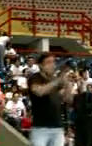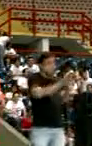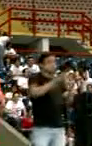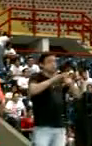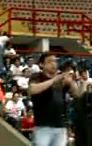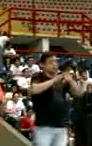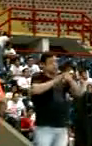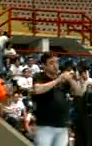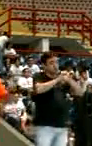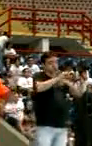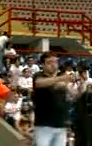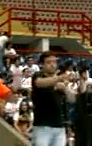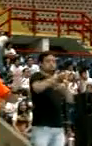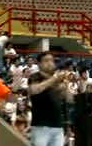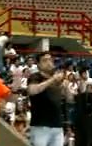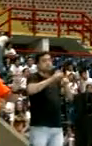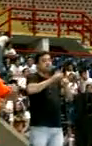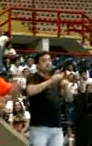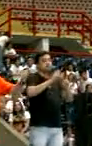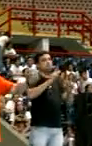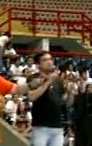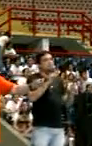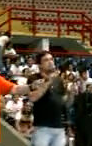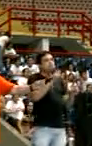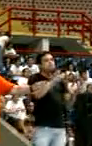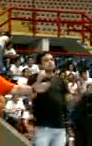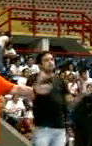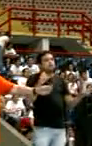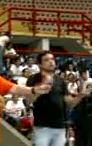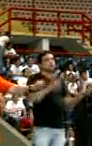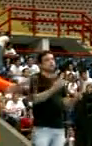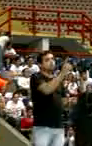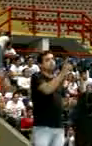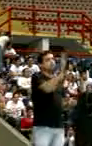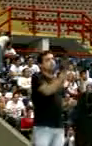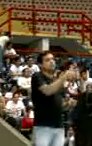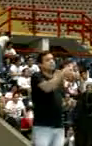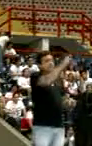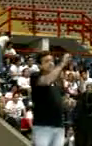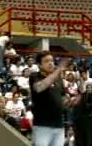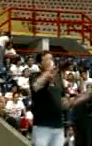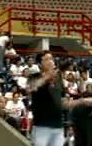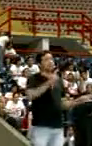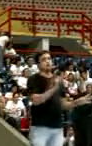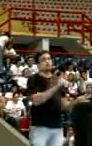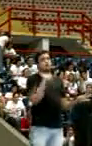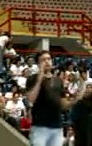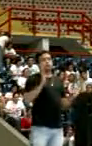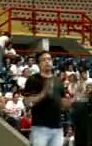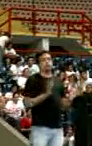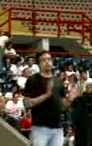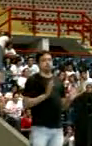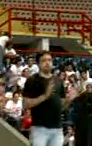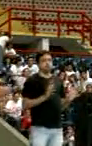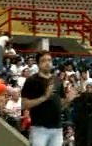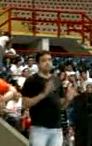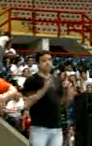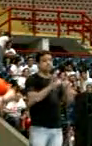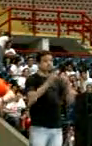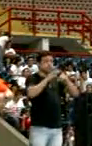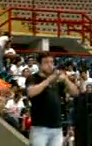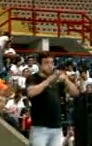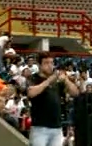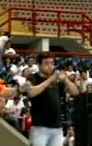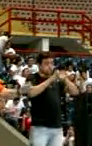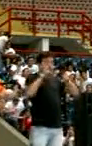negra. Só matou um terço da população europeia que já estava morrendo. Uma